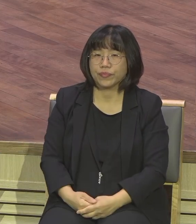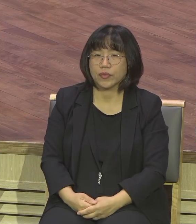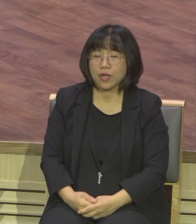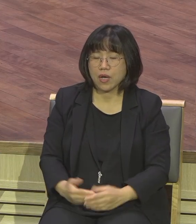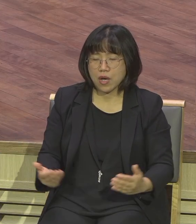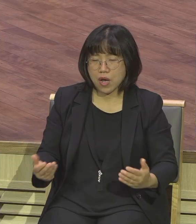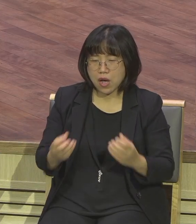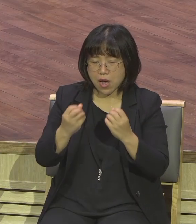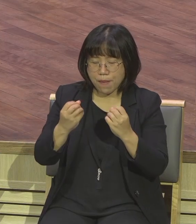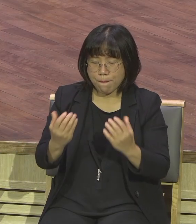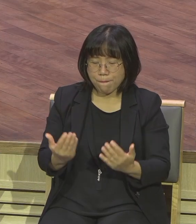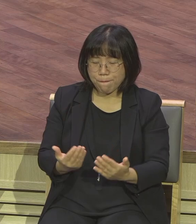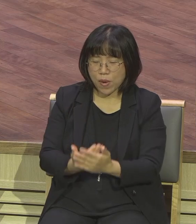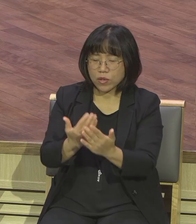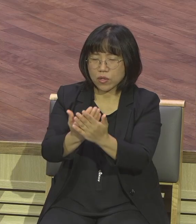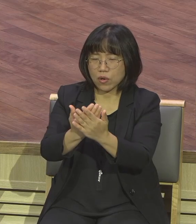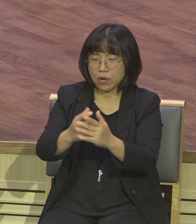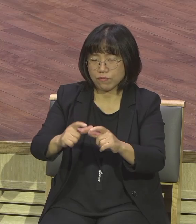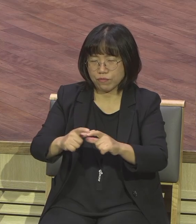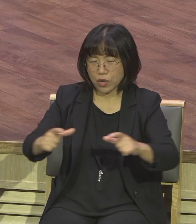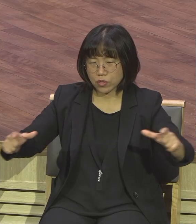번성의 축복.